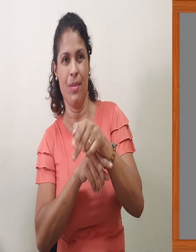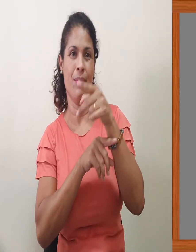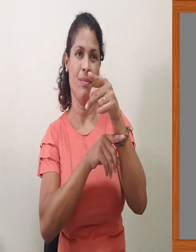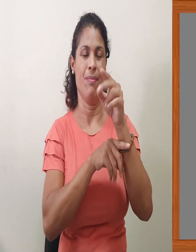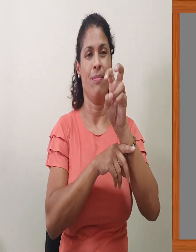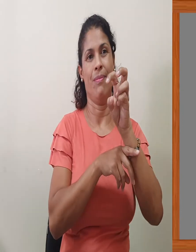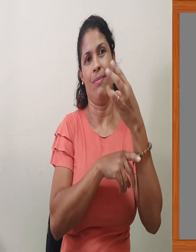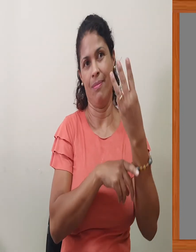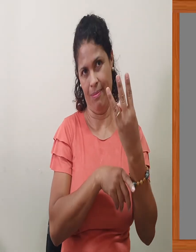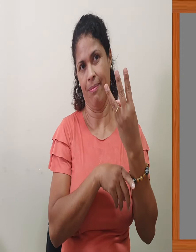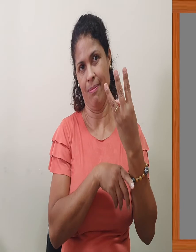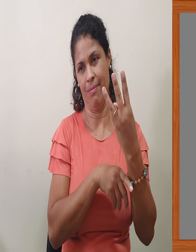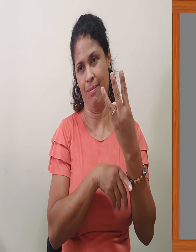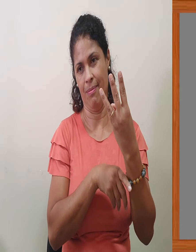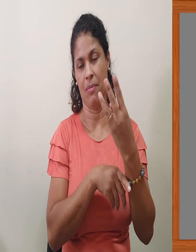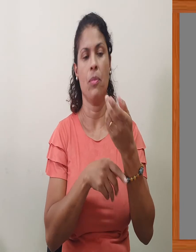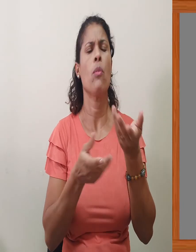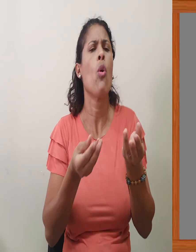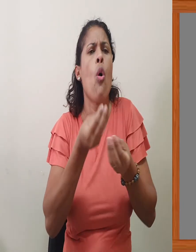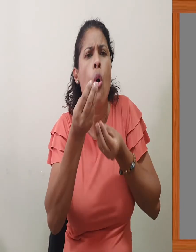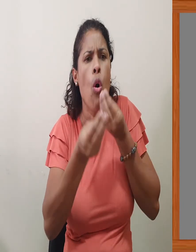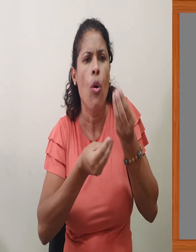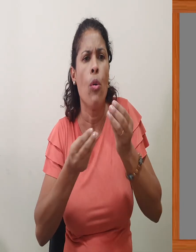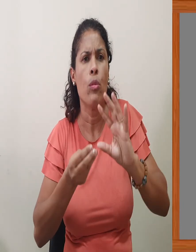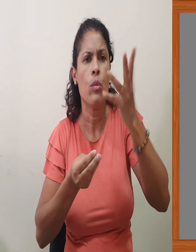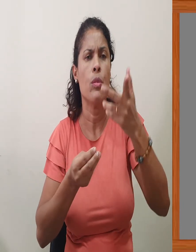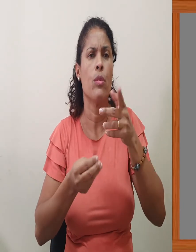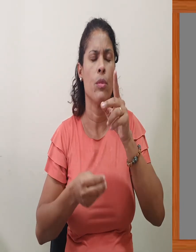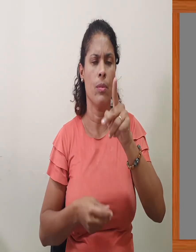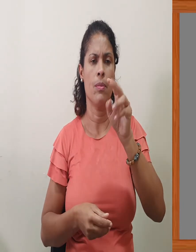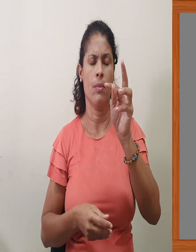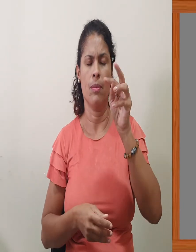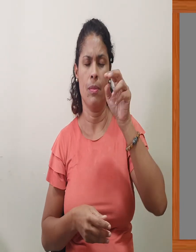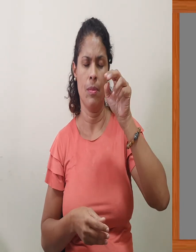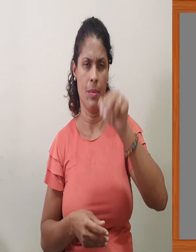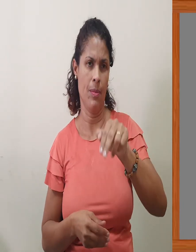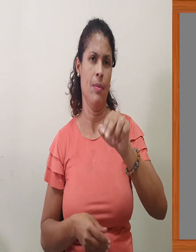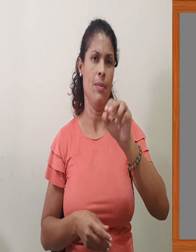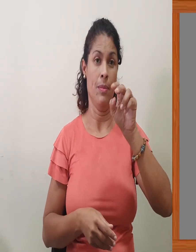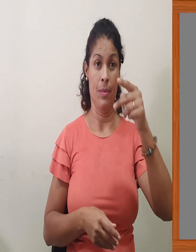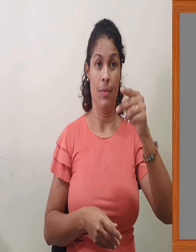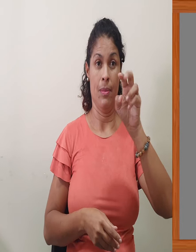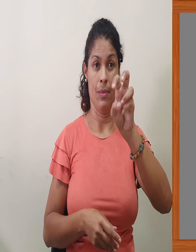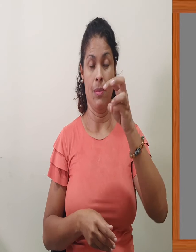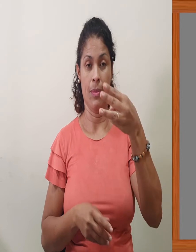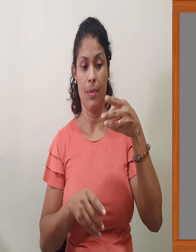por mutação no gene, no anti-oncogene da proteína